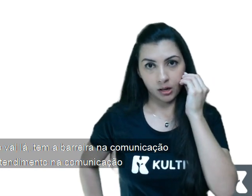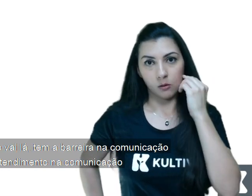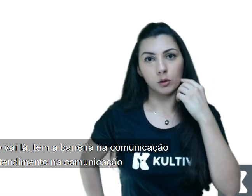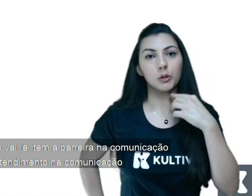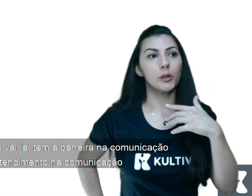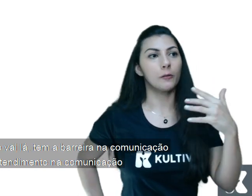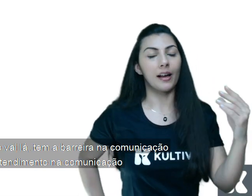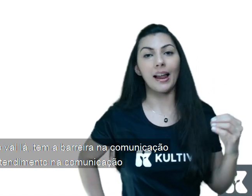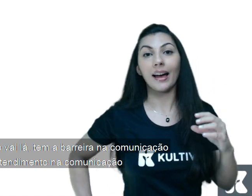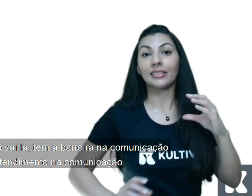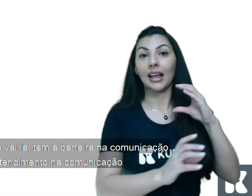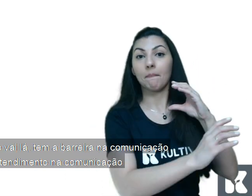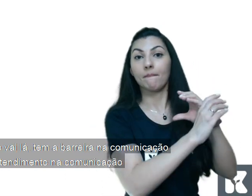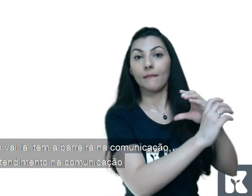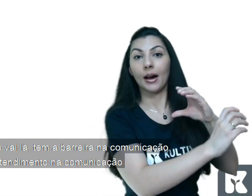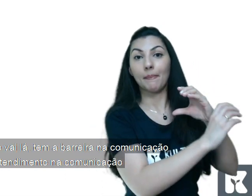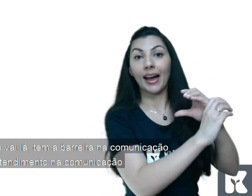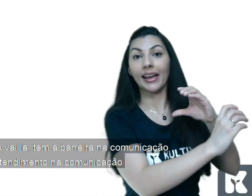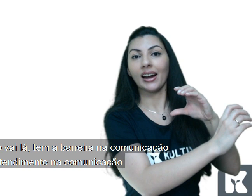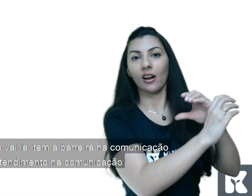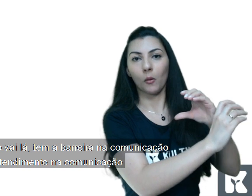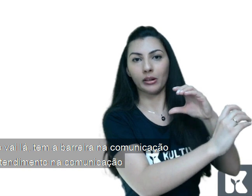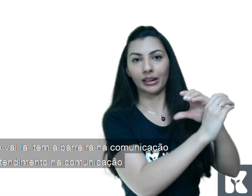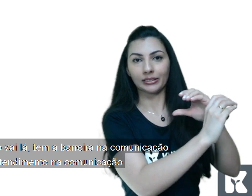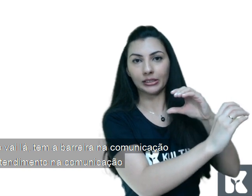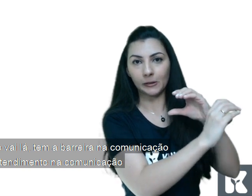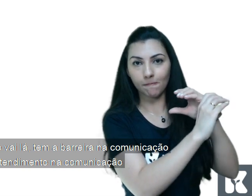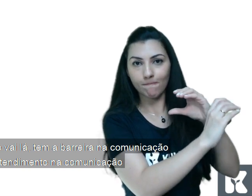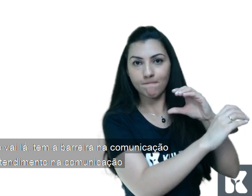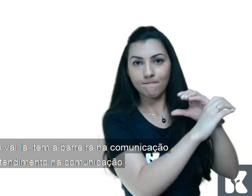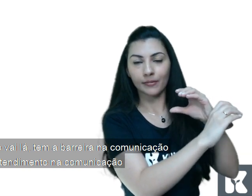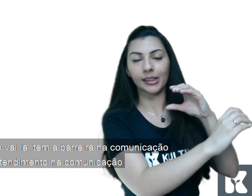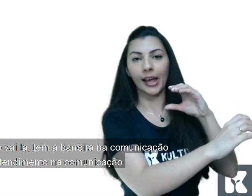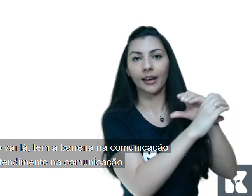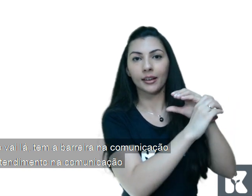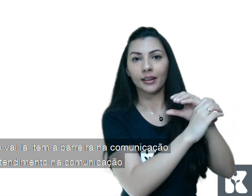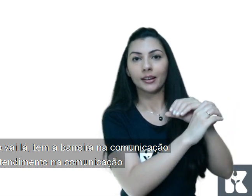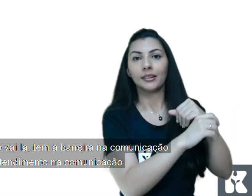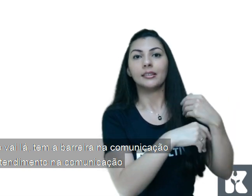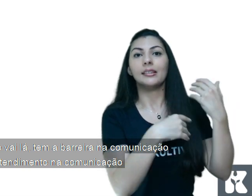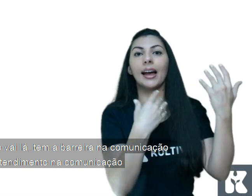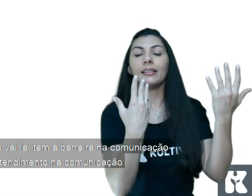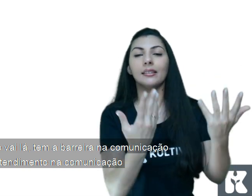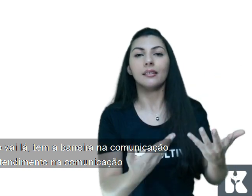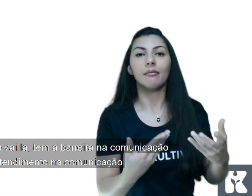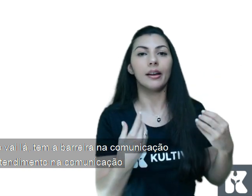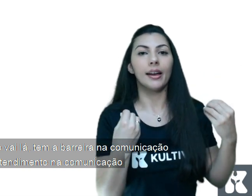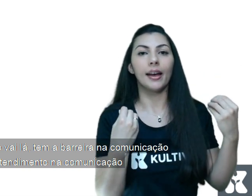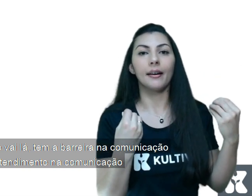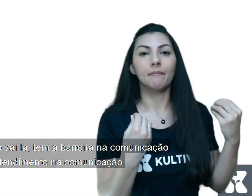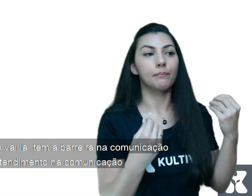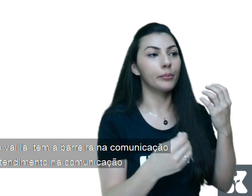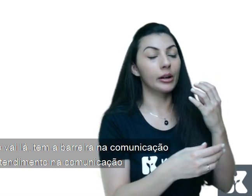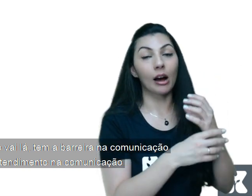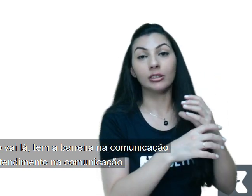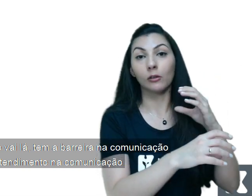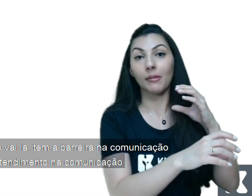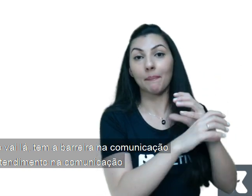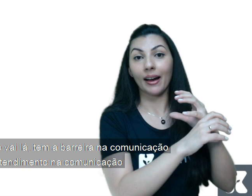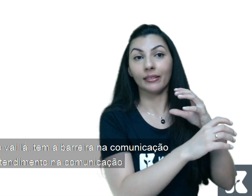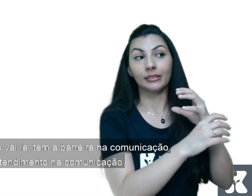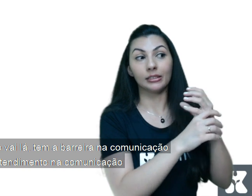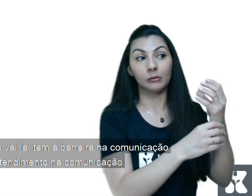perigo? O surdo vai lá, tem a barreira na comunicação, né? E aí, por